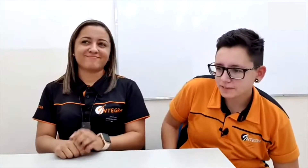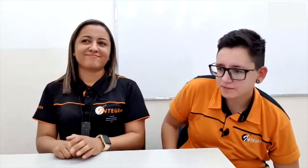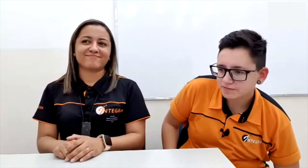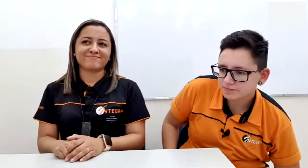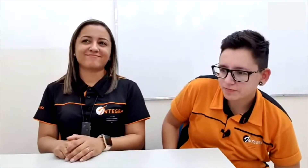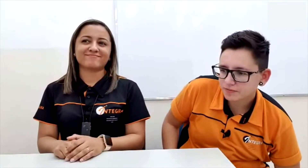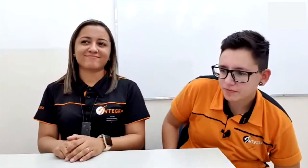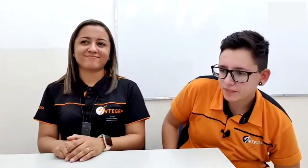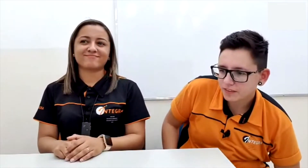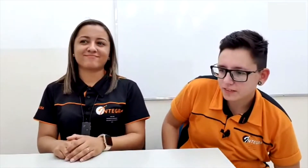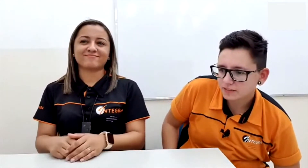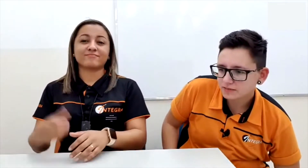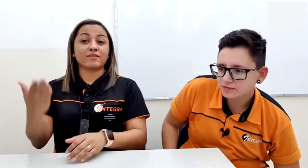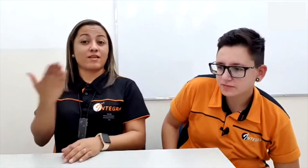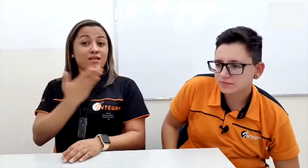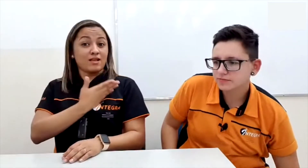que é a emoção.